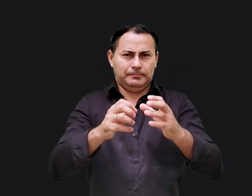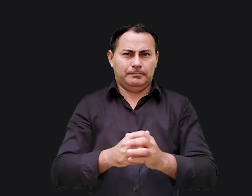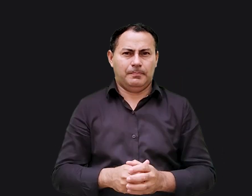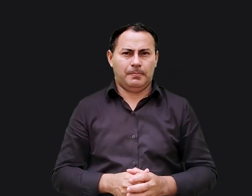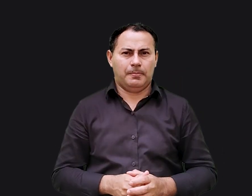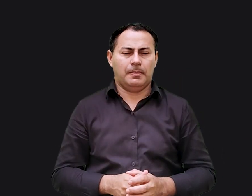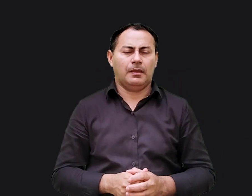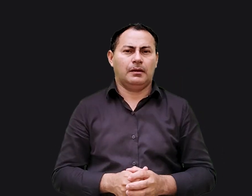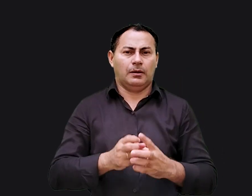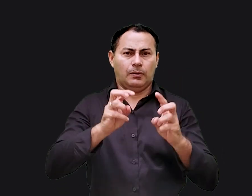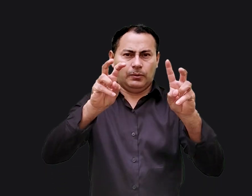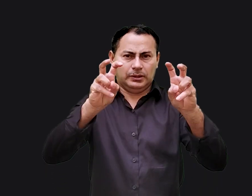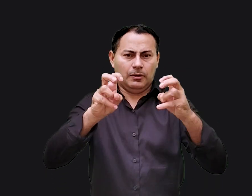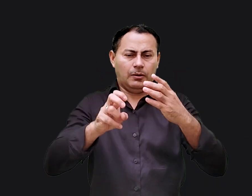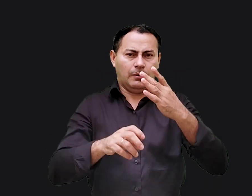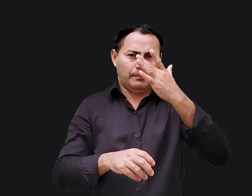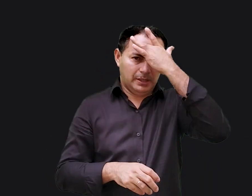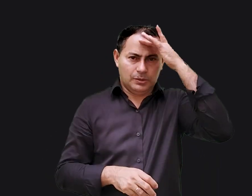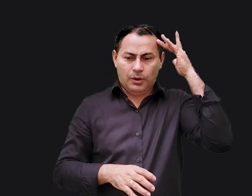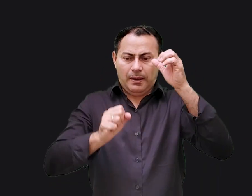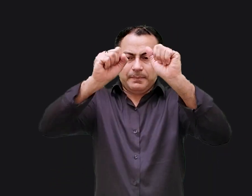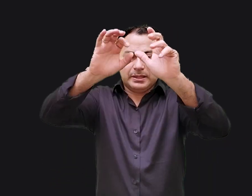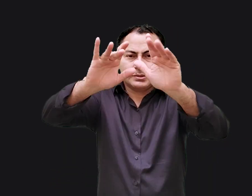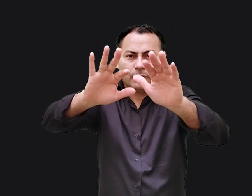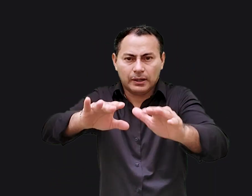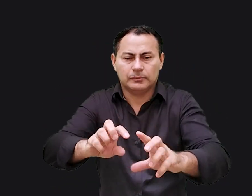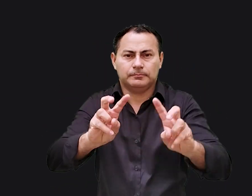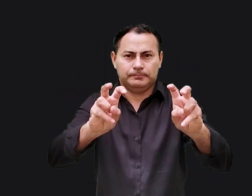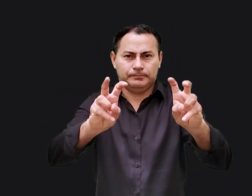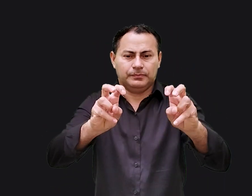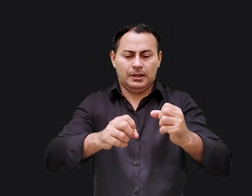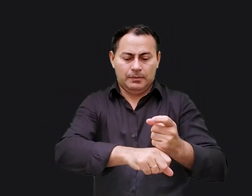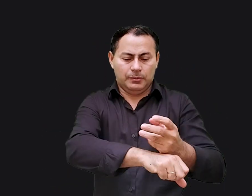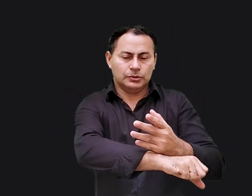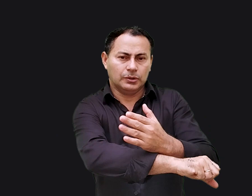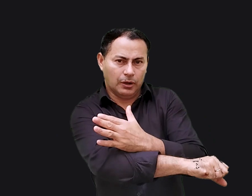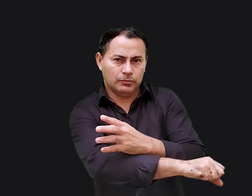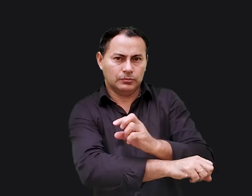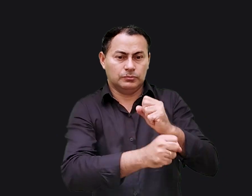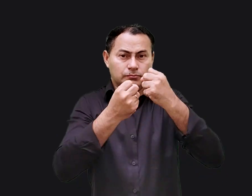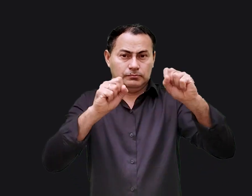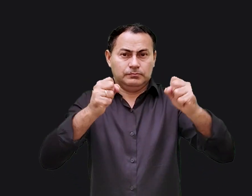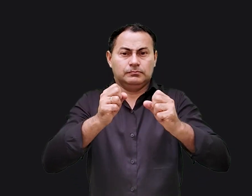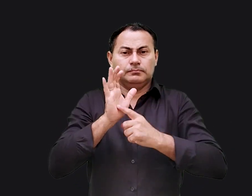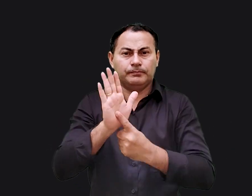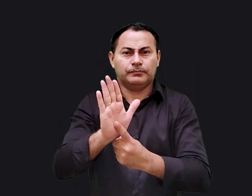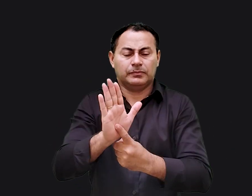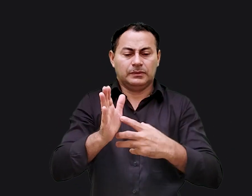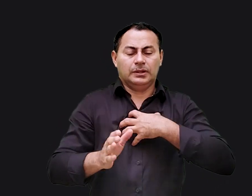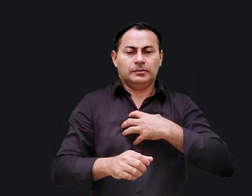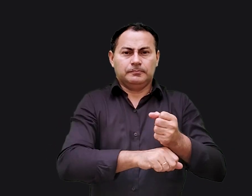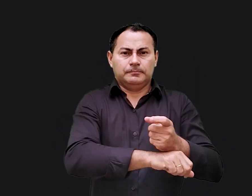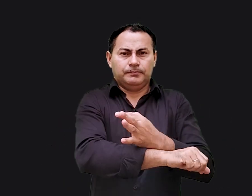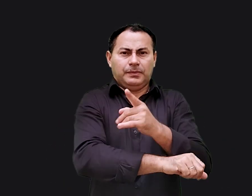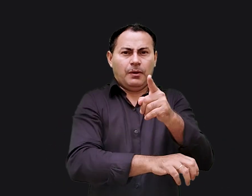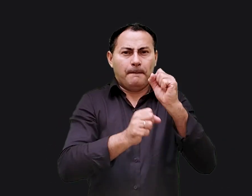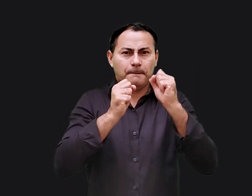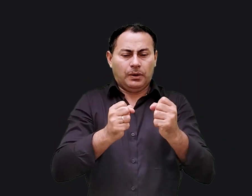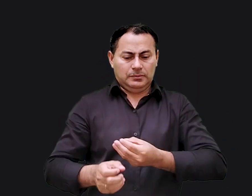temas. Há o tema homem abençoado, o tema emocional, em que o salmista expressa um estado emocional que você pode